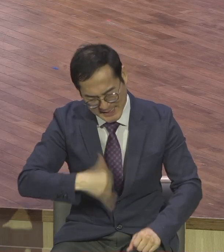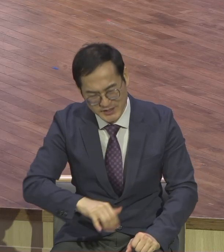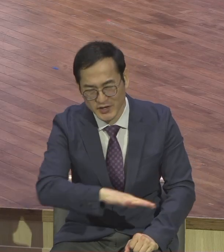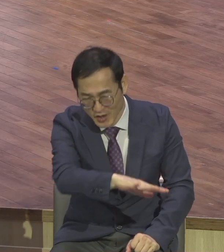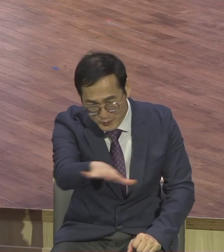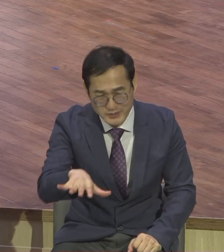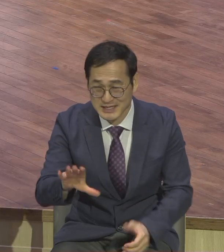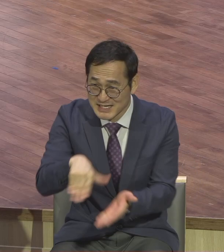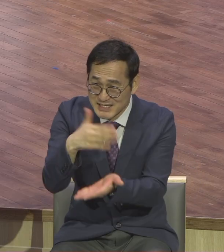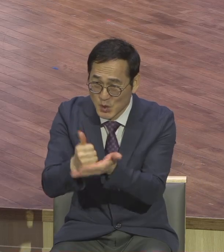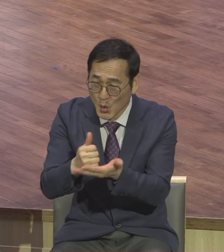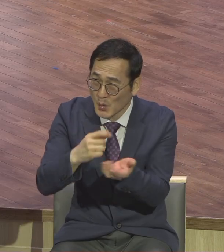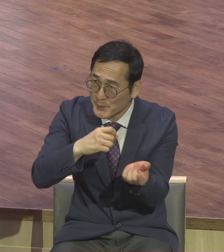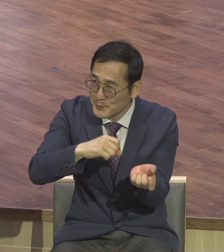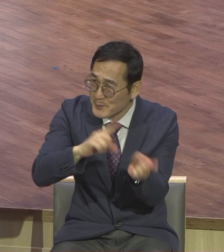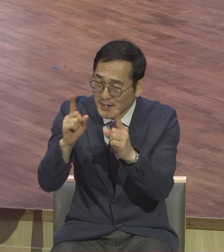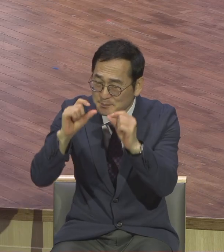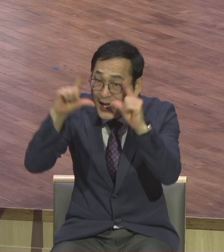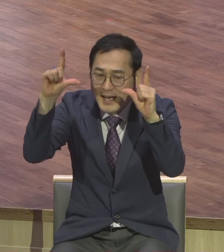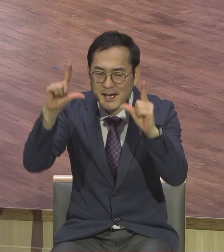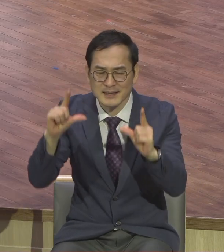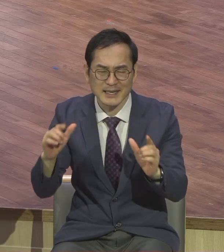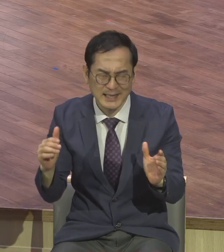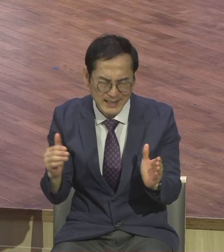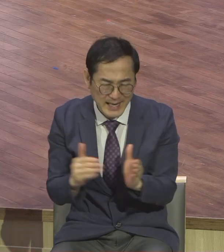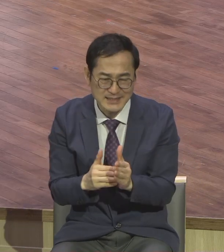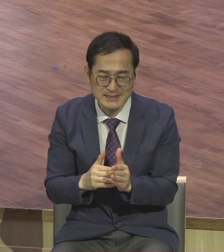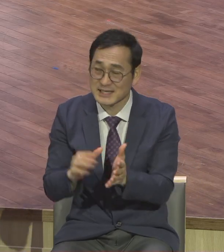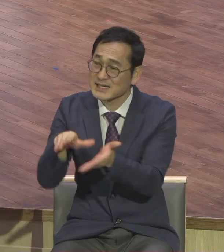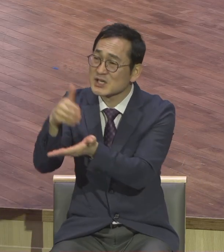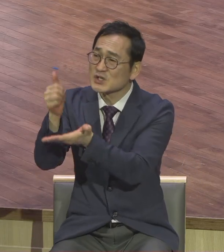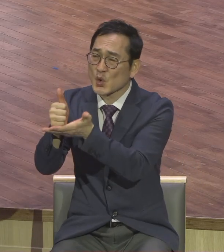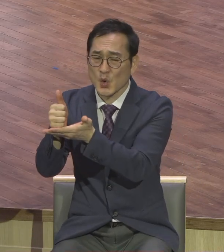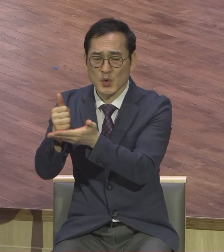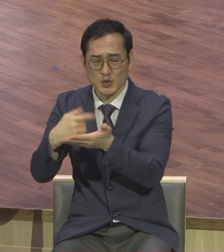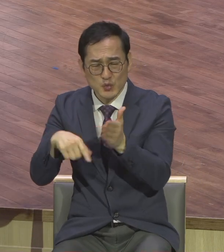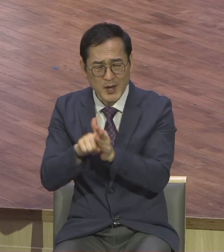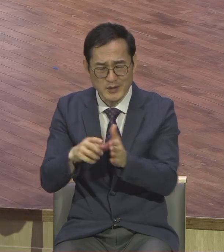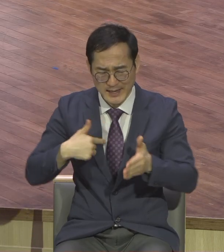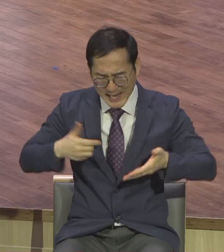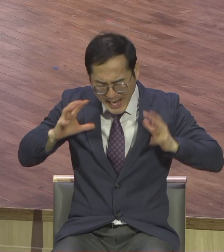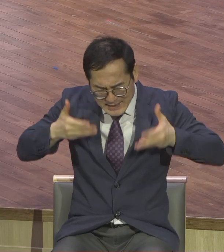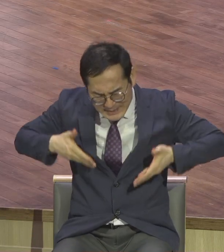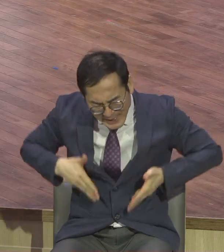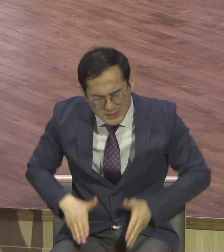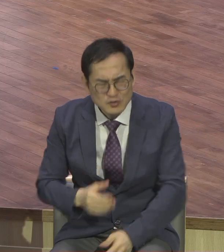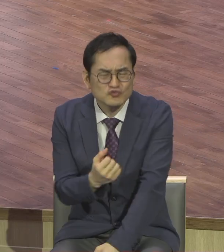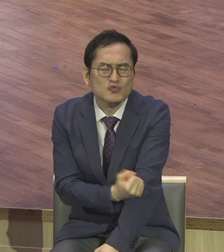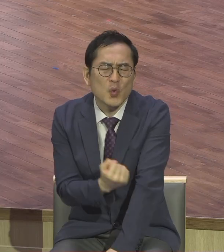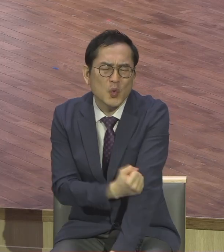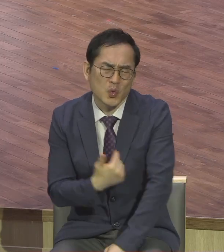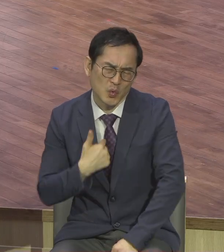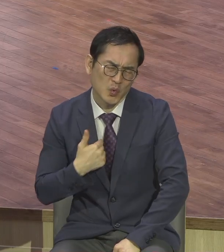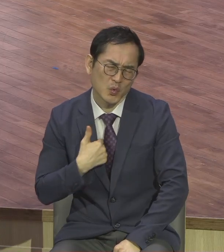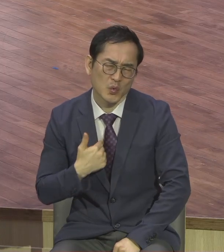형상을 이루기까지 다시 너희를 위하여 해산하는 수고를 하노니.